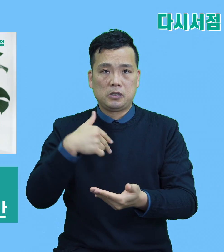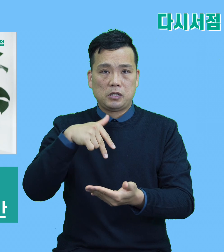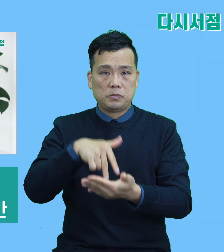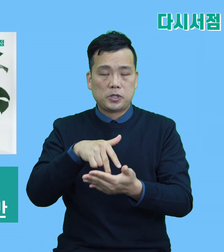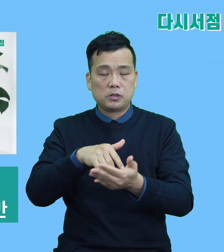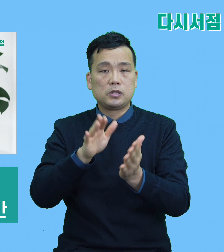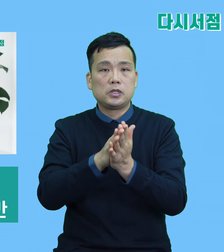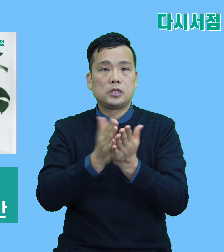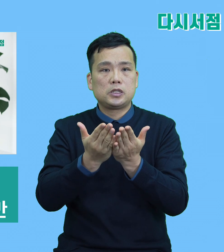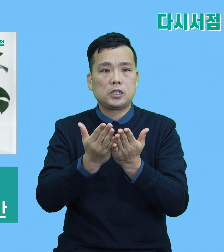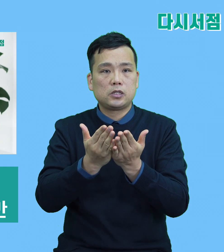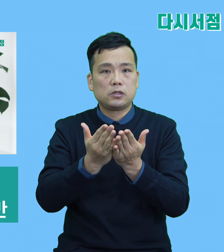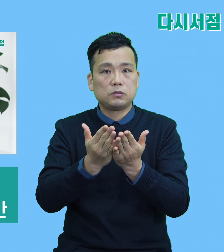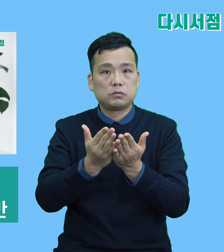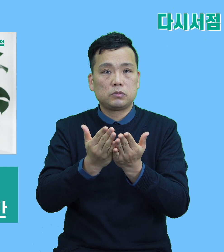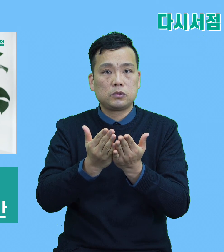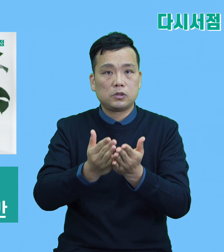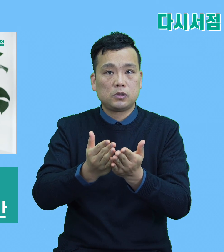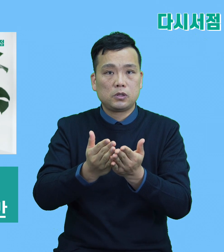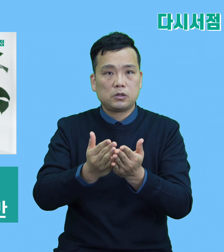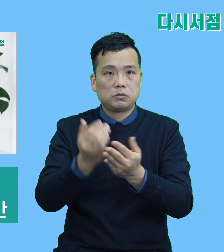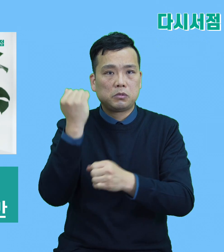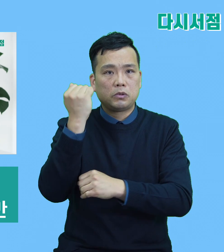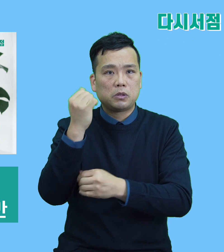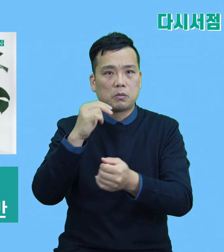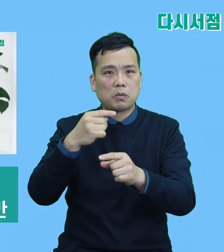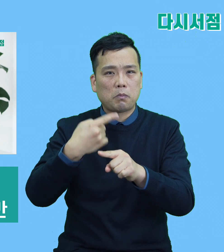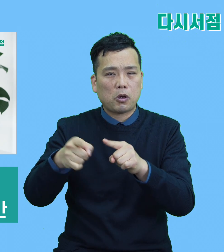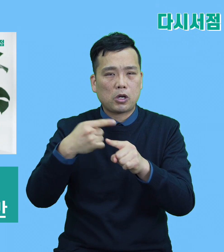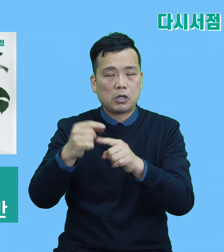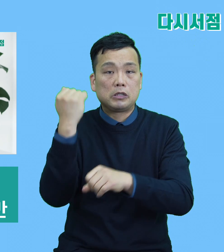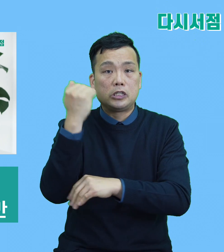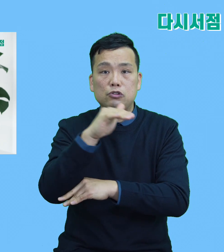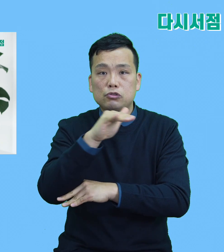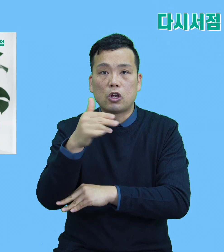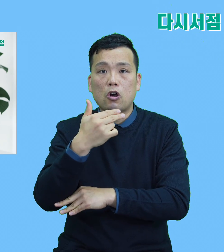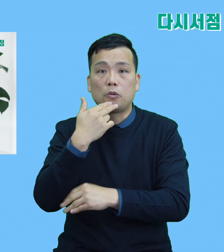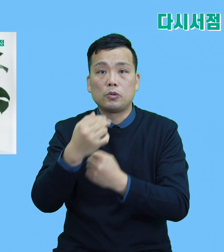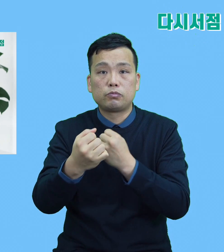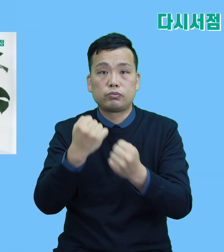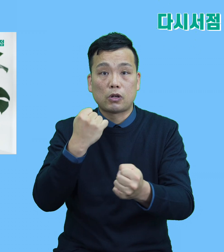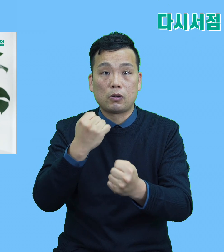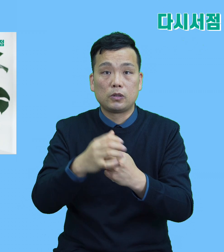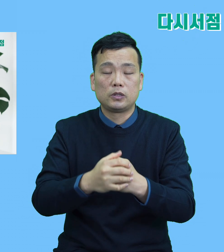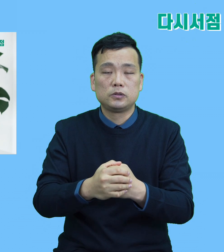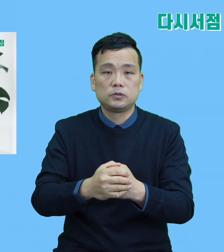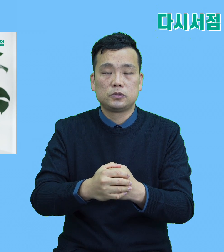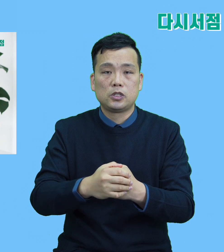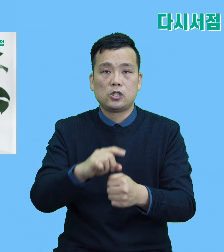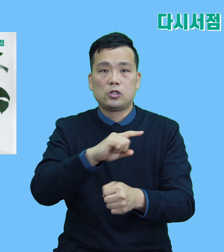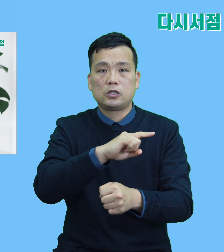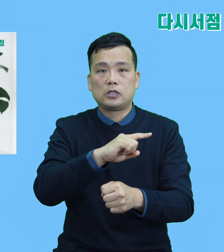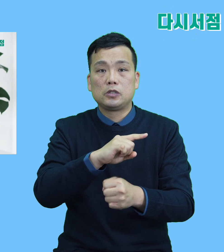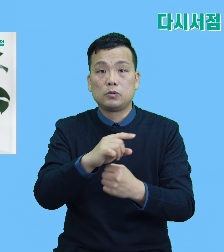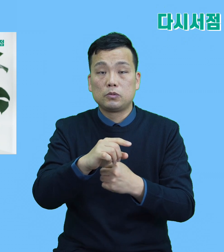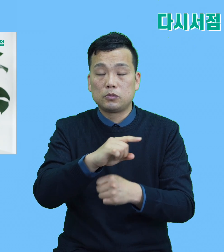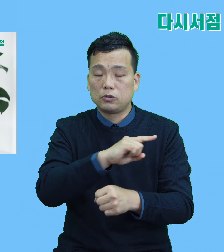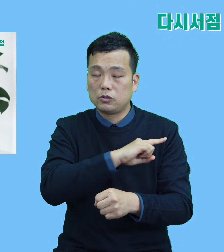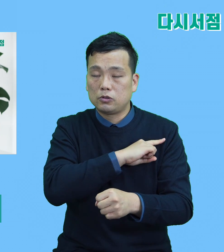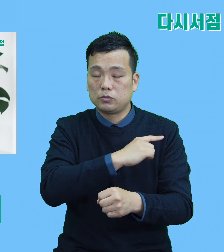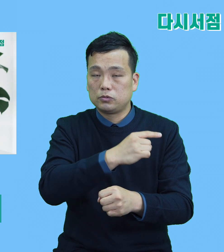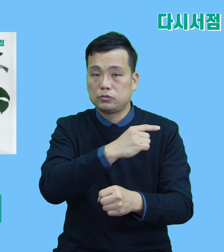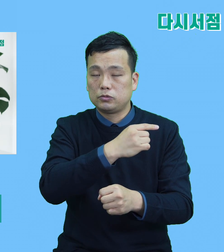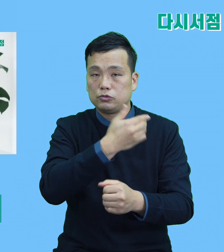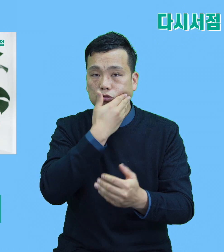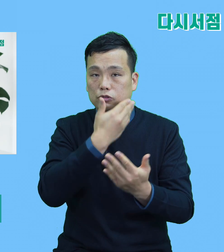책을 표지로 판단하지는 않지만 그래도 굉장히 중요한 부분 중